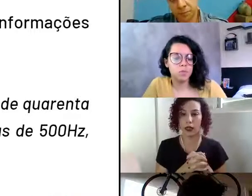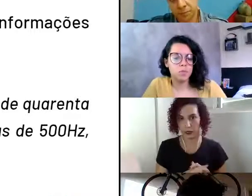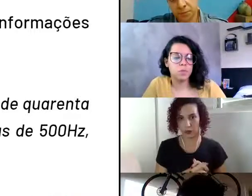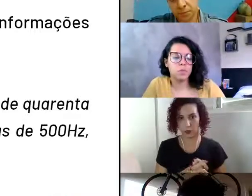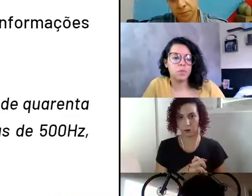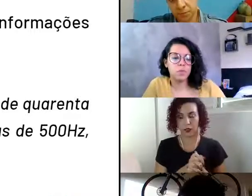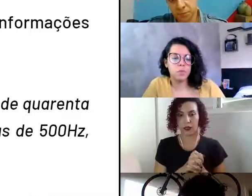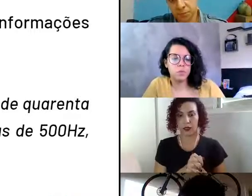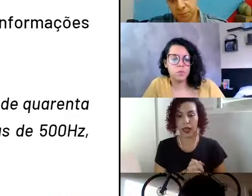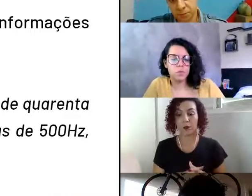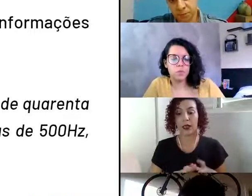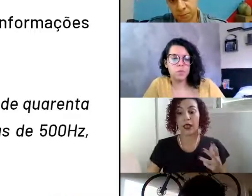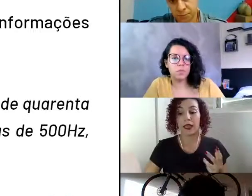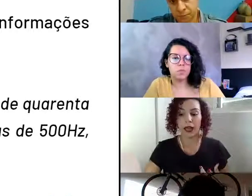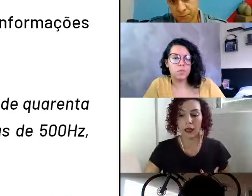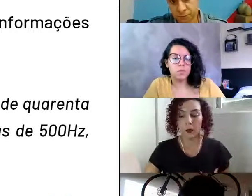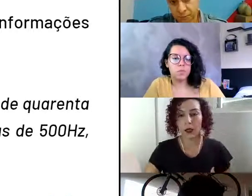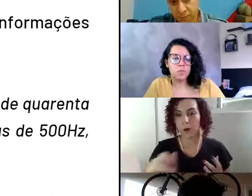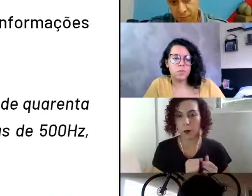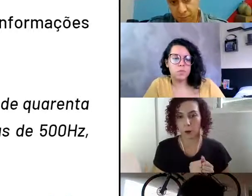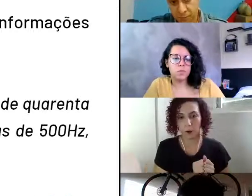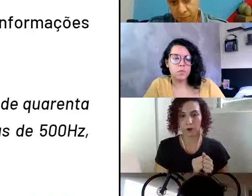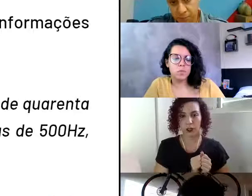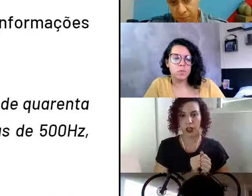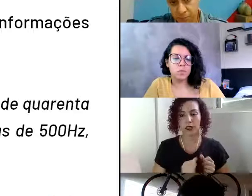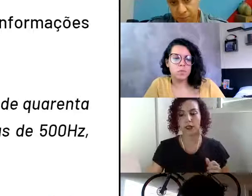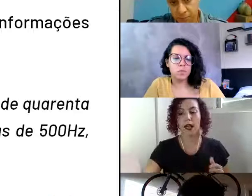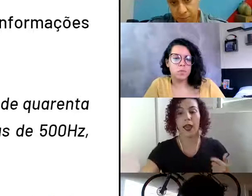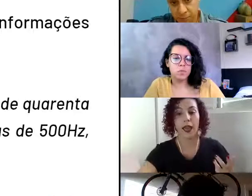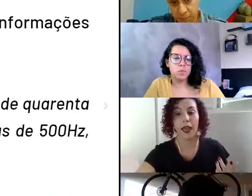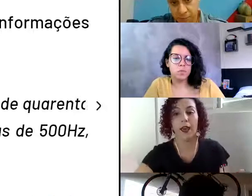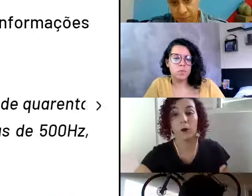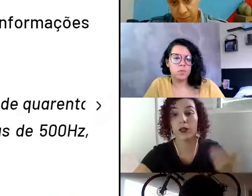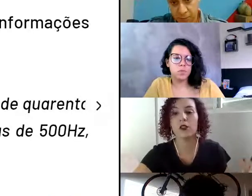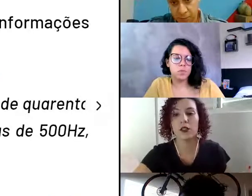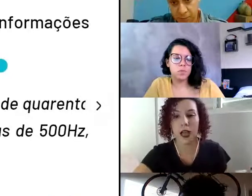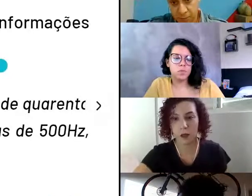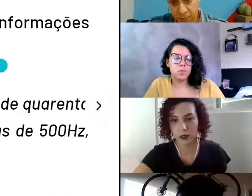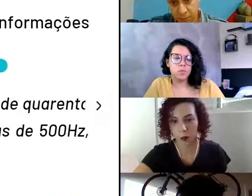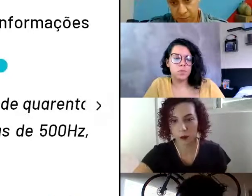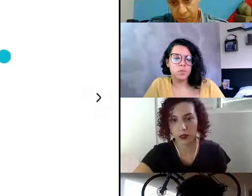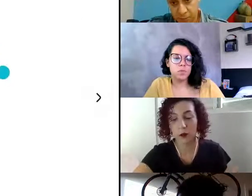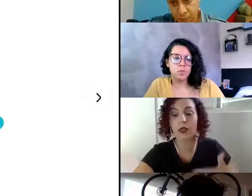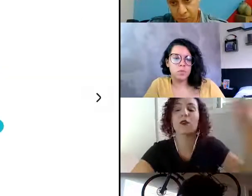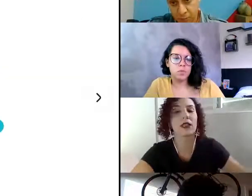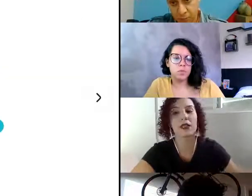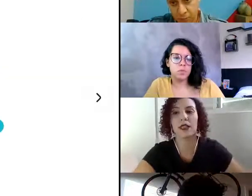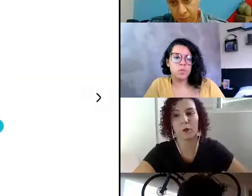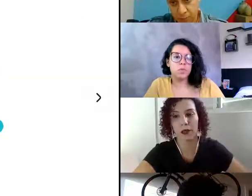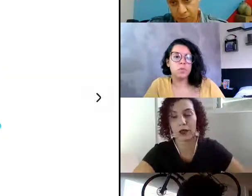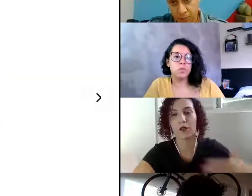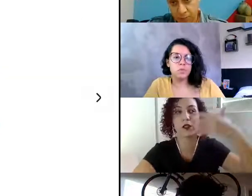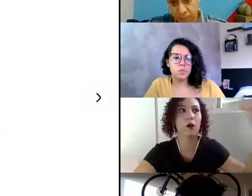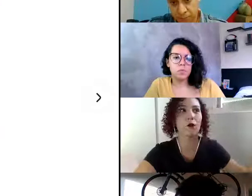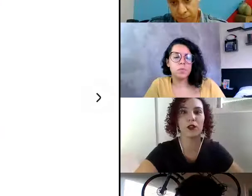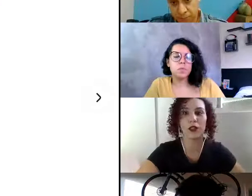no clínico, tá? E aí, o que eu queria propor para vocês é o que a gente sabe, então, né? O que vocês